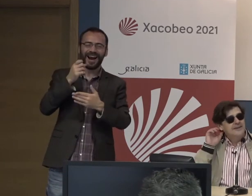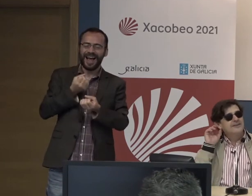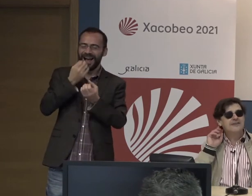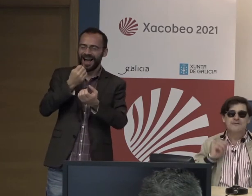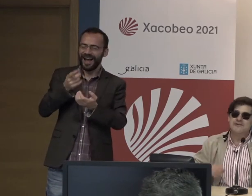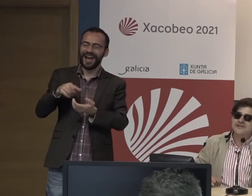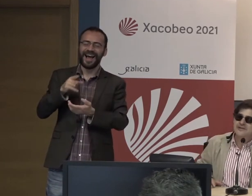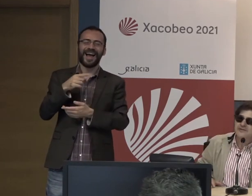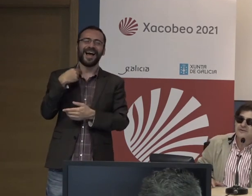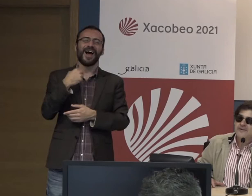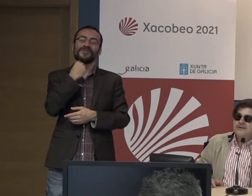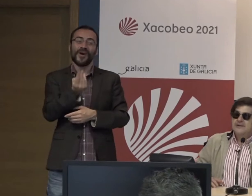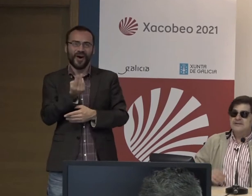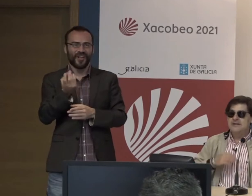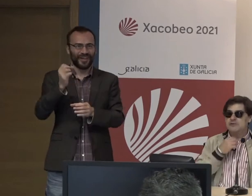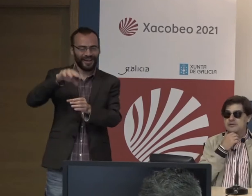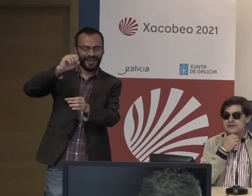grabación de lo que fuimos diciendo.